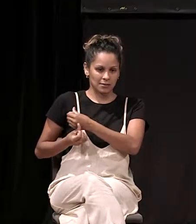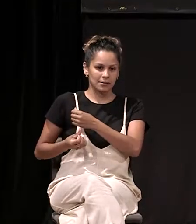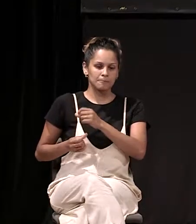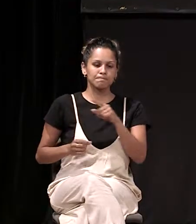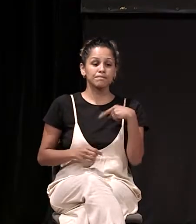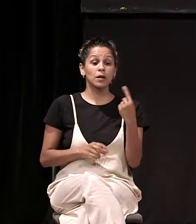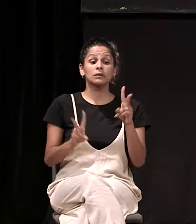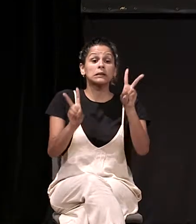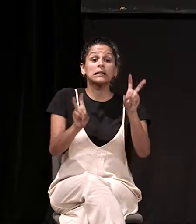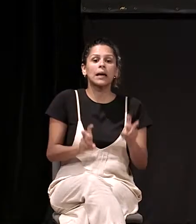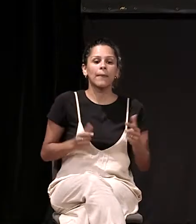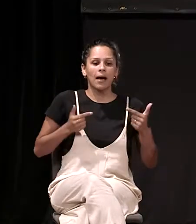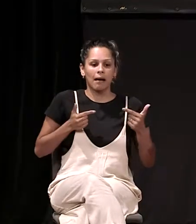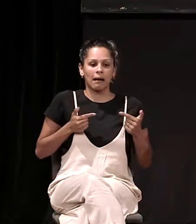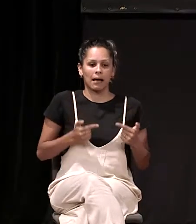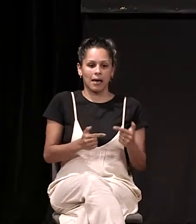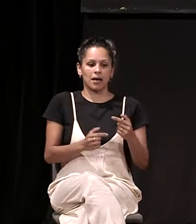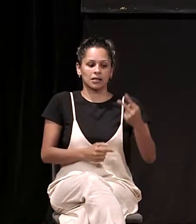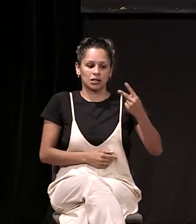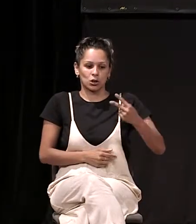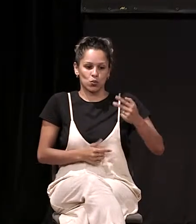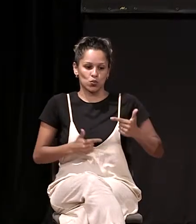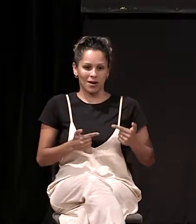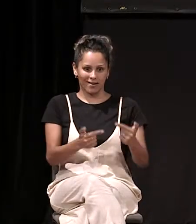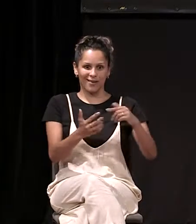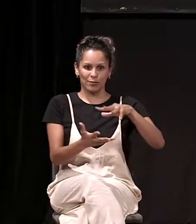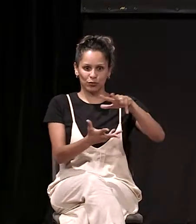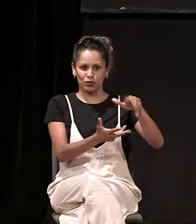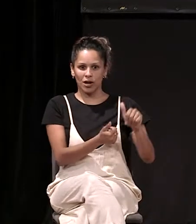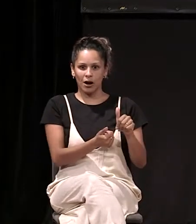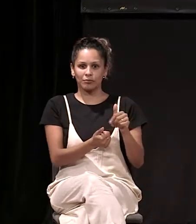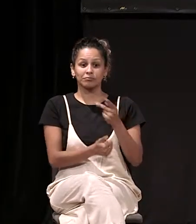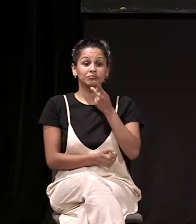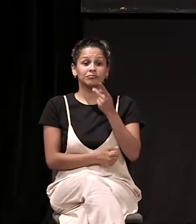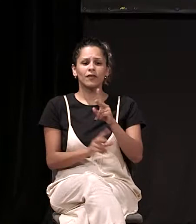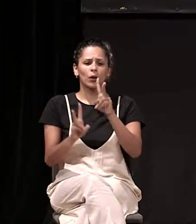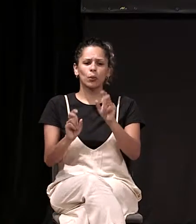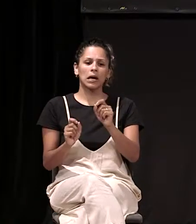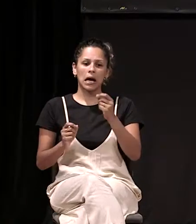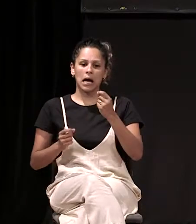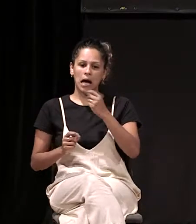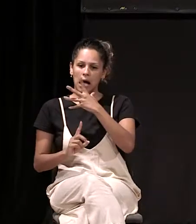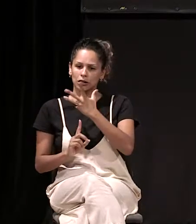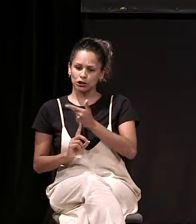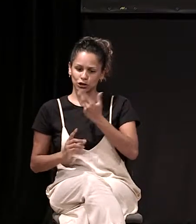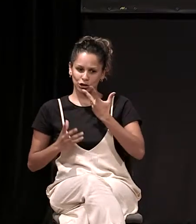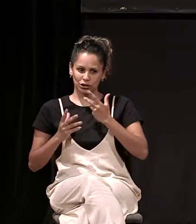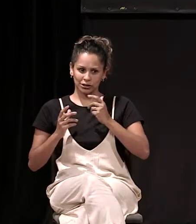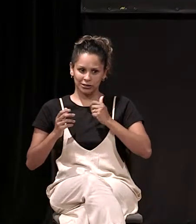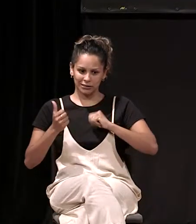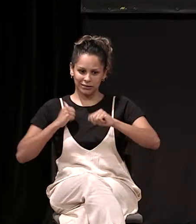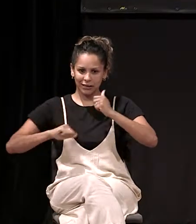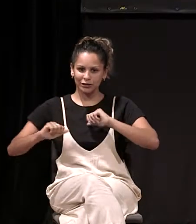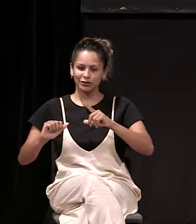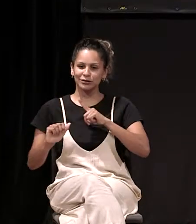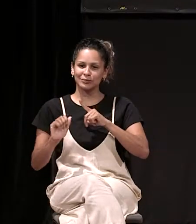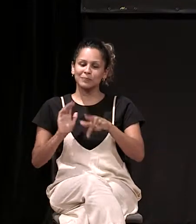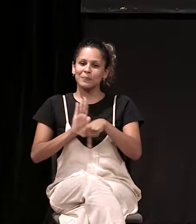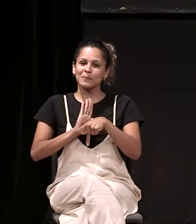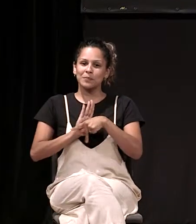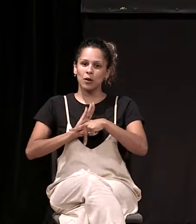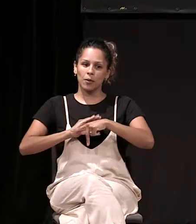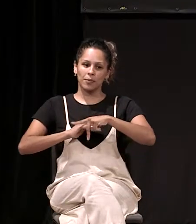falou sobre alguns artistas que falavam, pela obra deles, as críticas que eles tinham ao